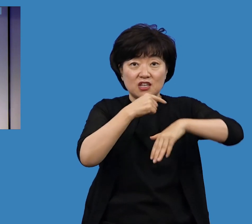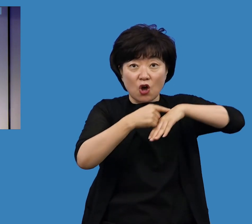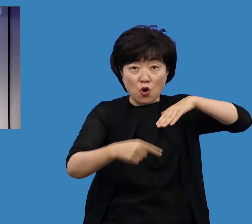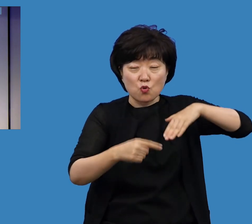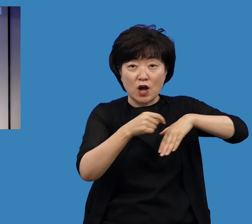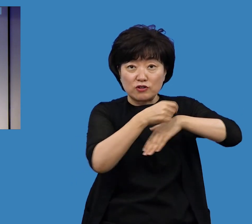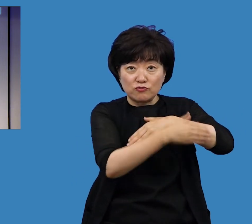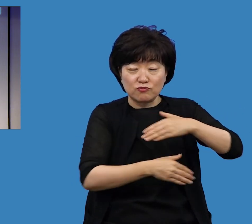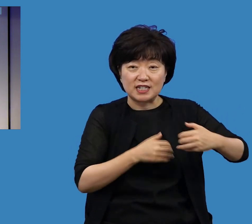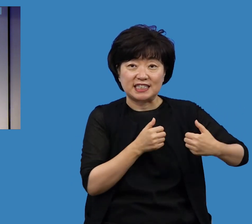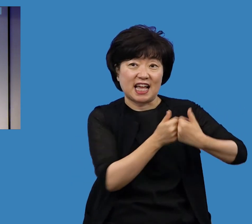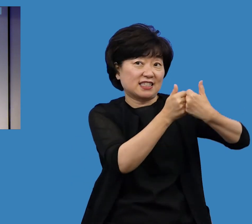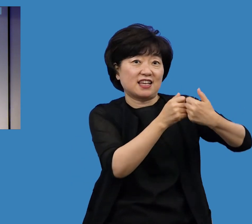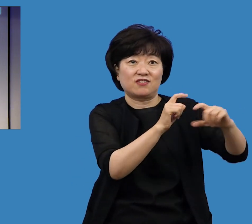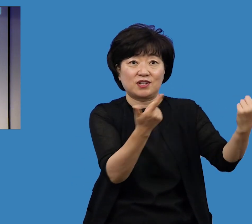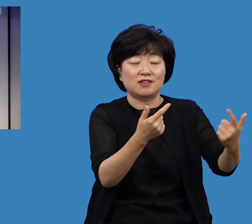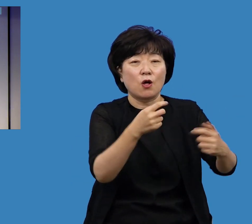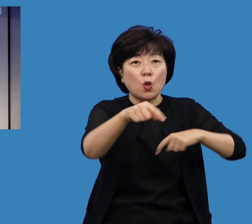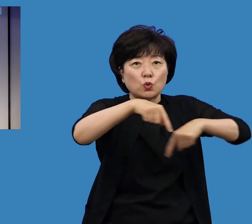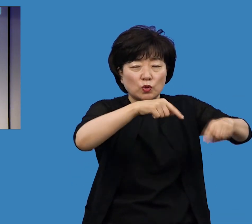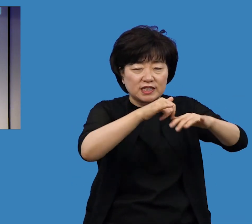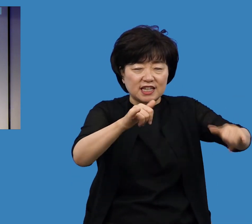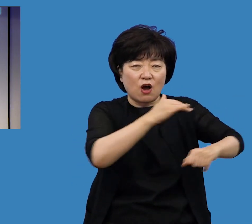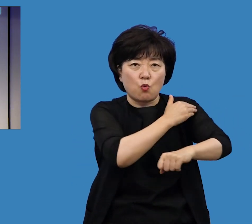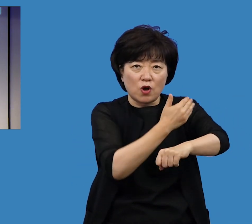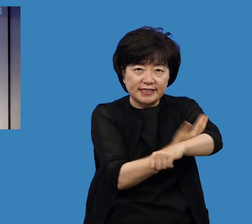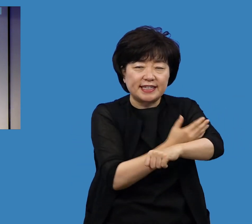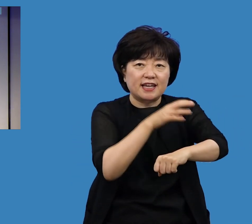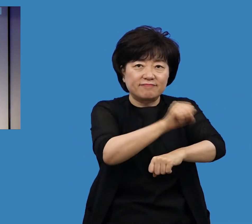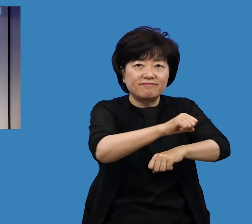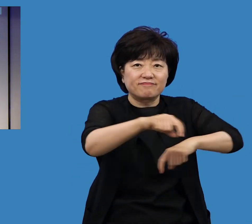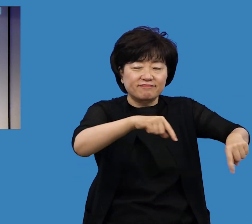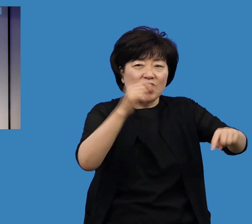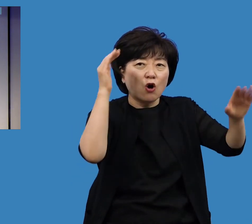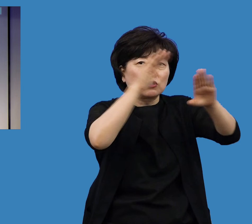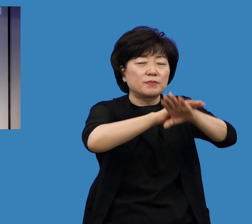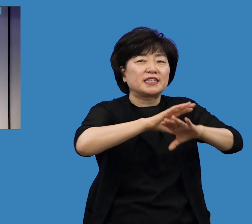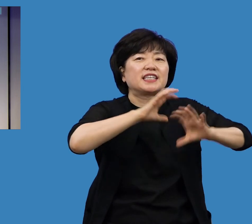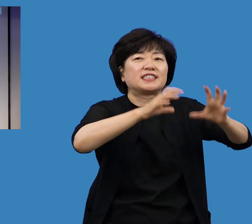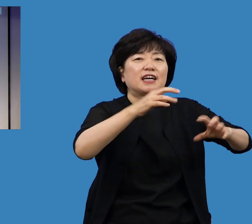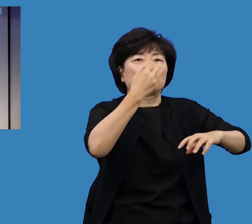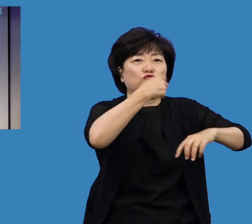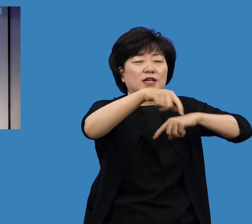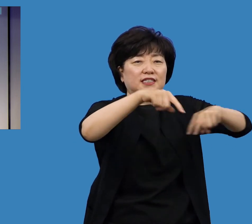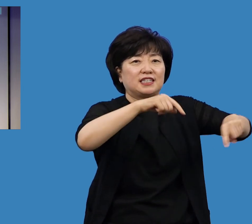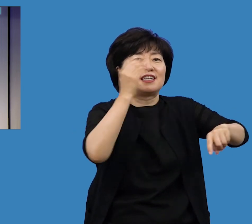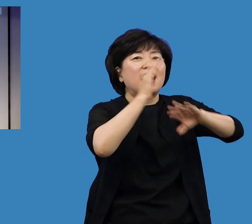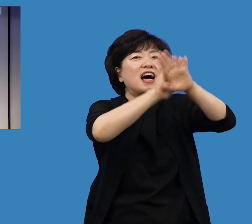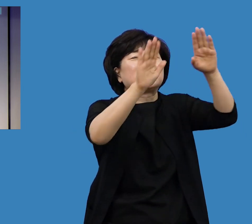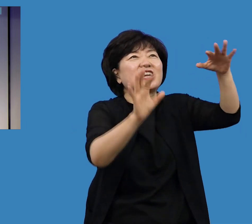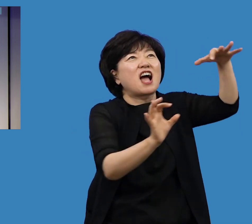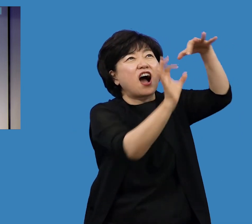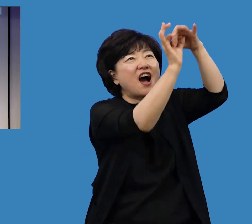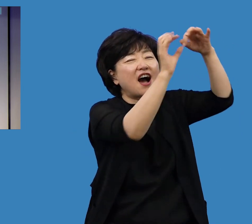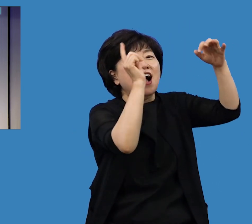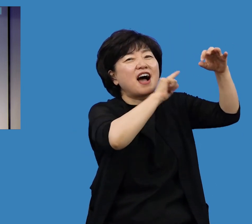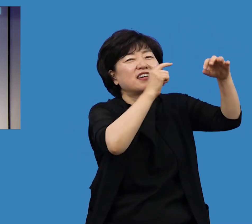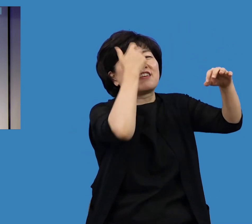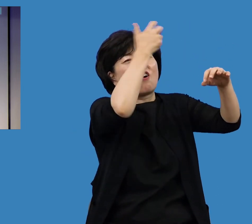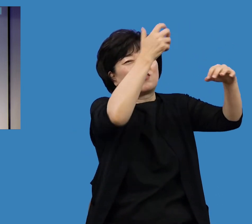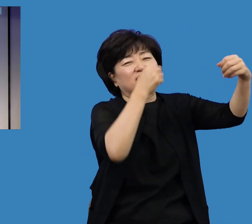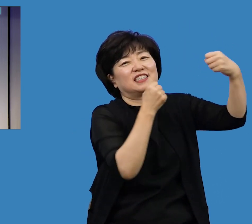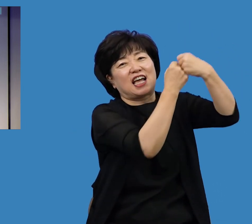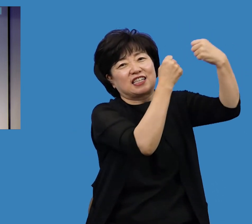것이 아니요 통치자들과 권세들과 이 어둠의 세상 주관자들과 하늘에 있는 악의 영들을 상대함이라.